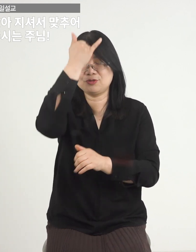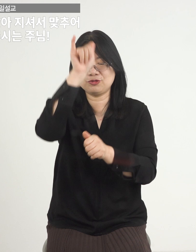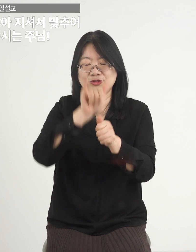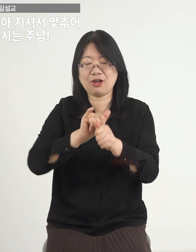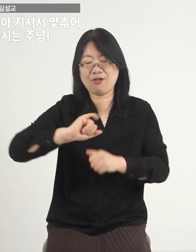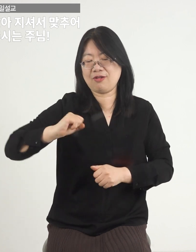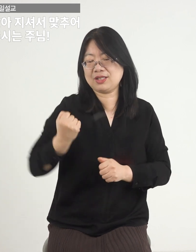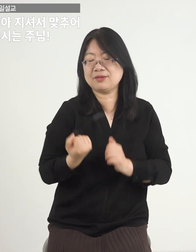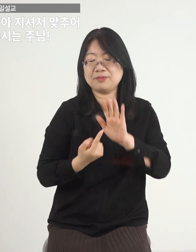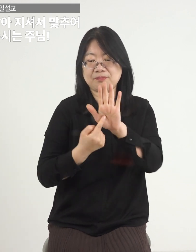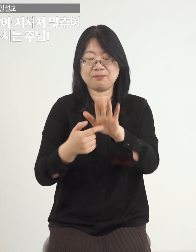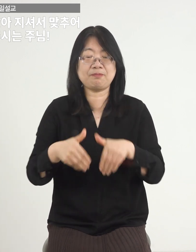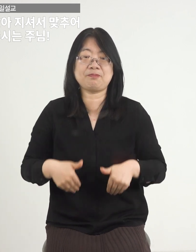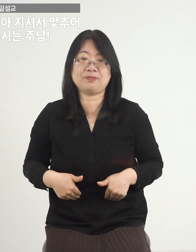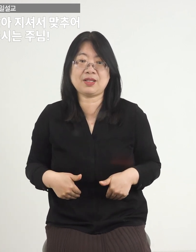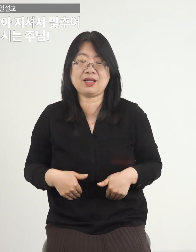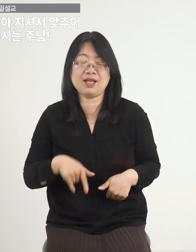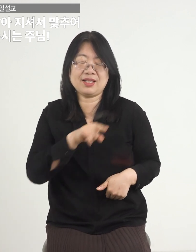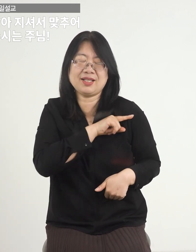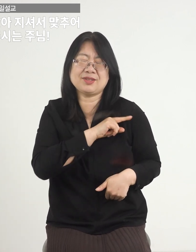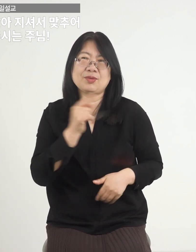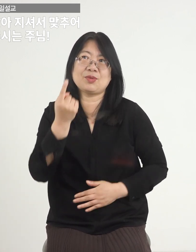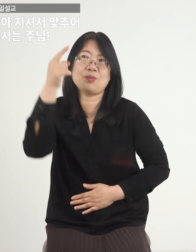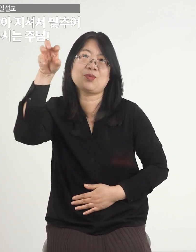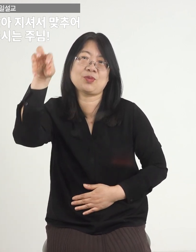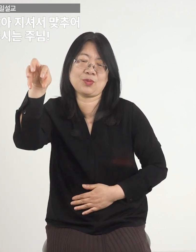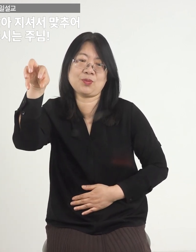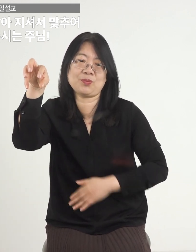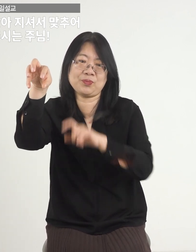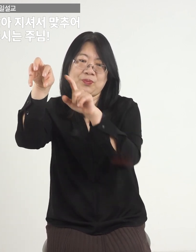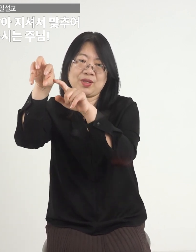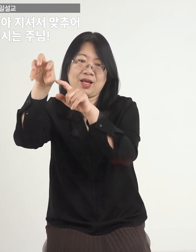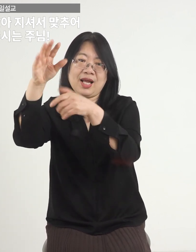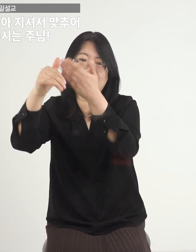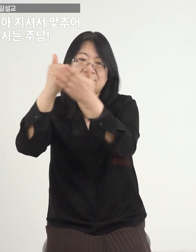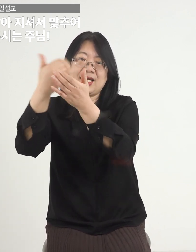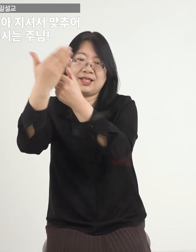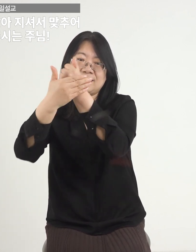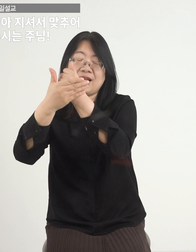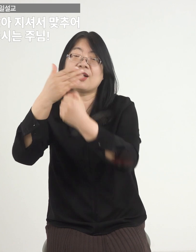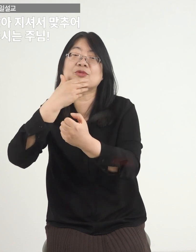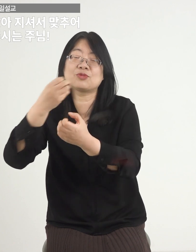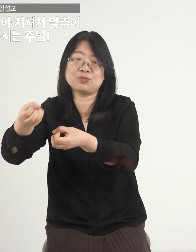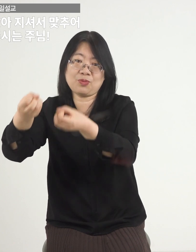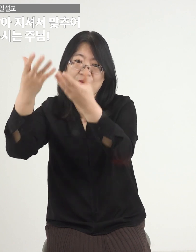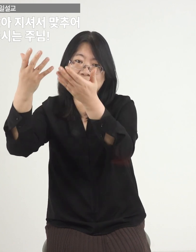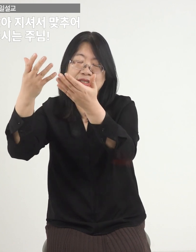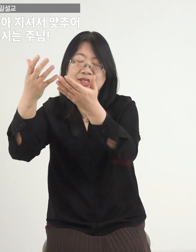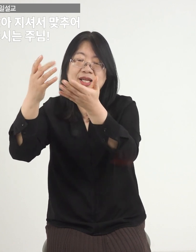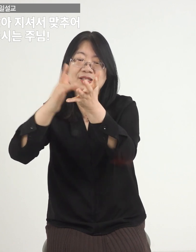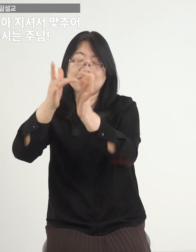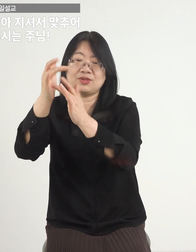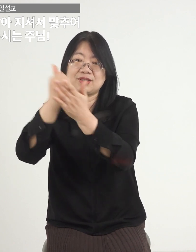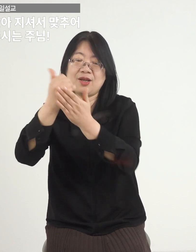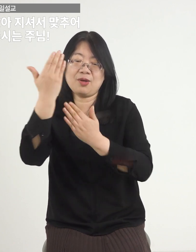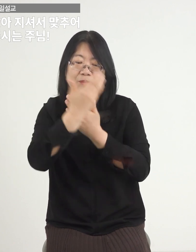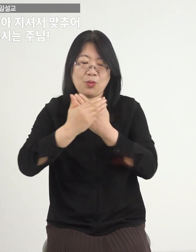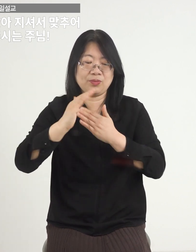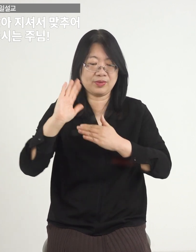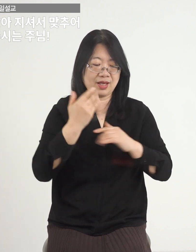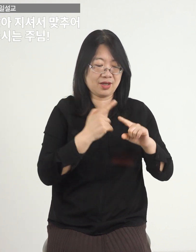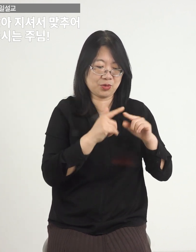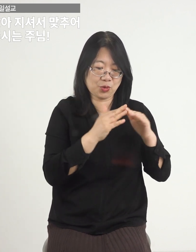충성을 드러내야 됩니다. 가장 높은 곳에서 하나님의 은혜와 축복이 그리스도의 몸된